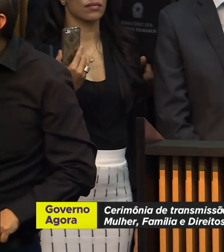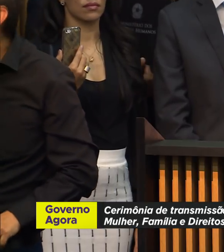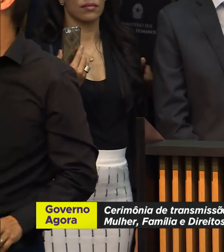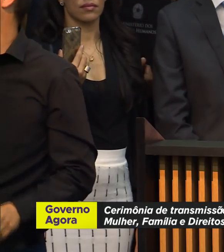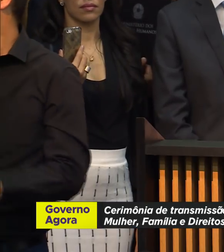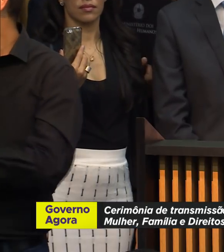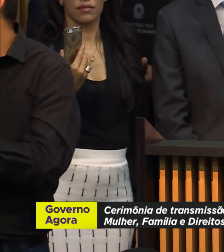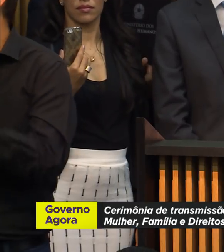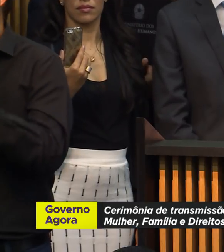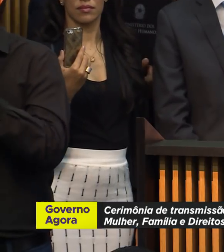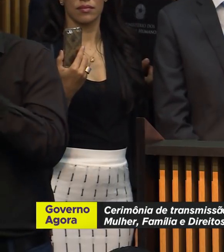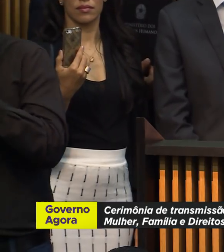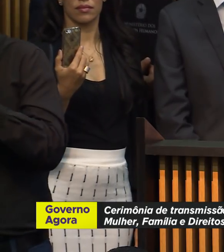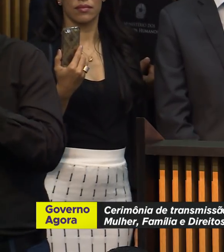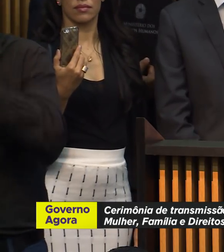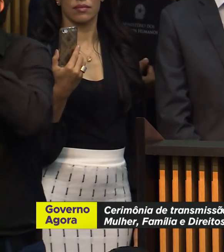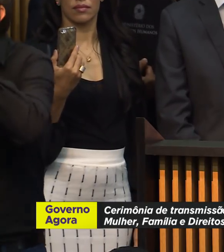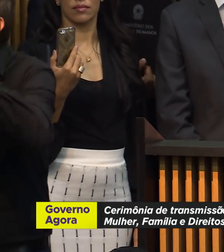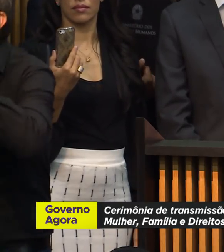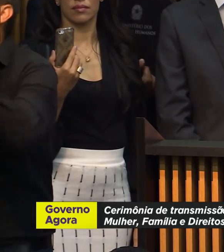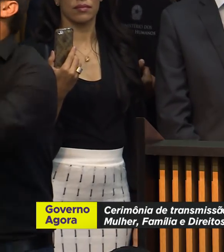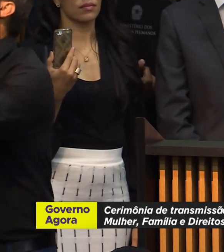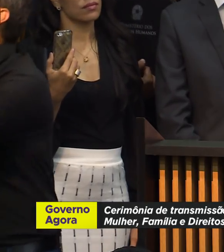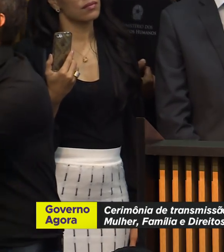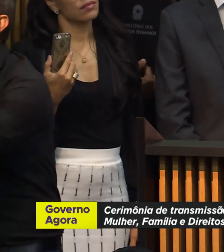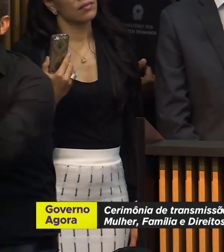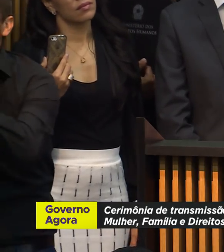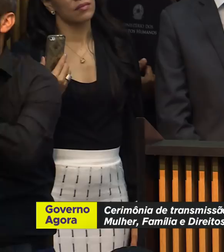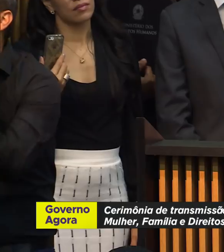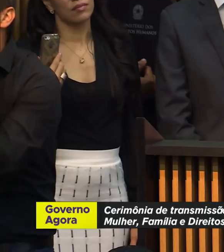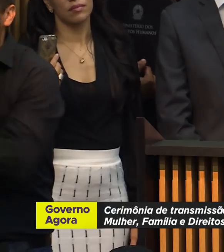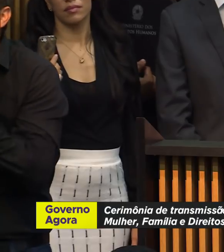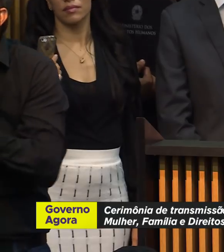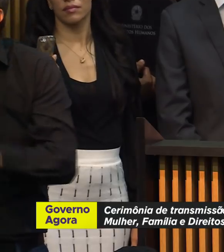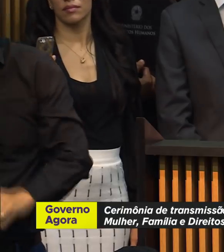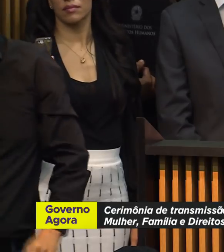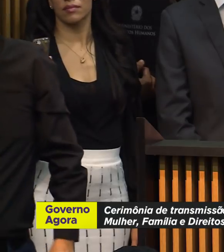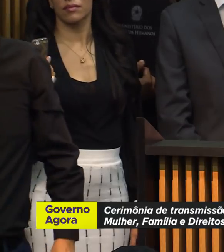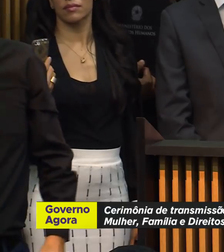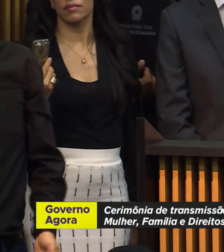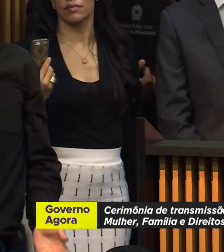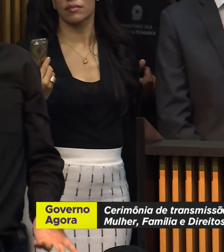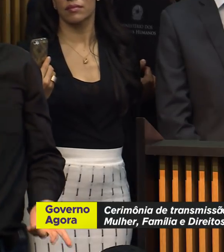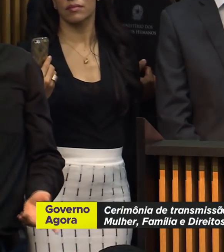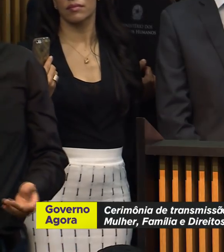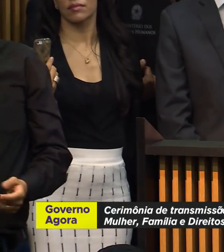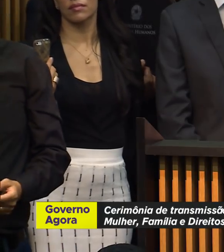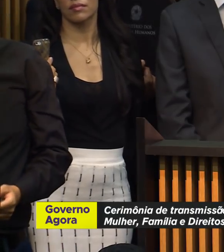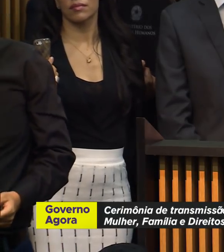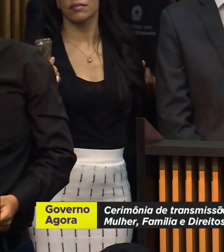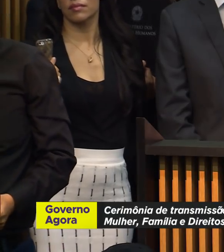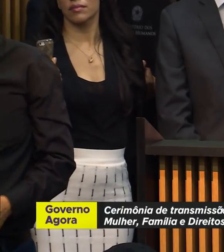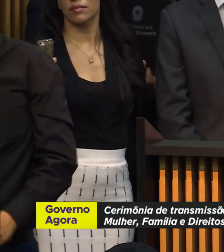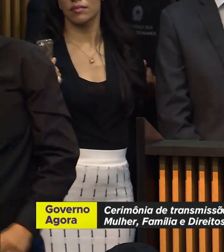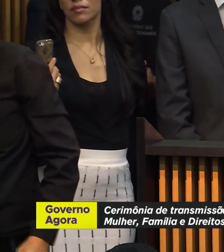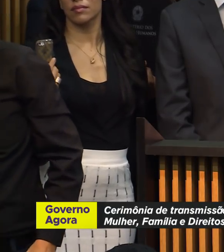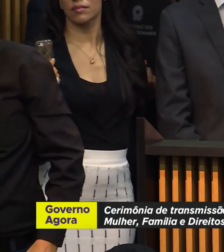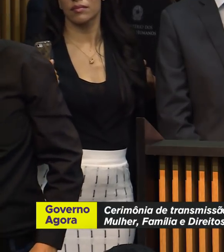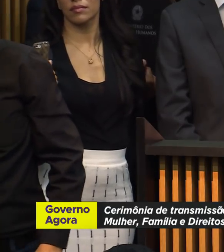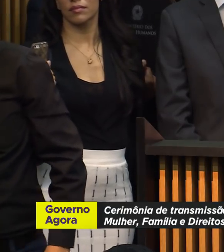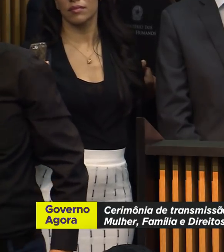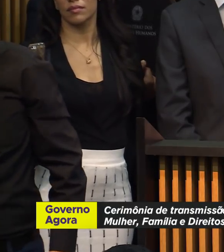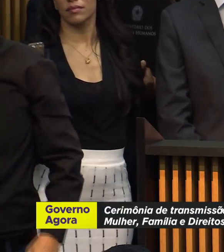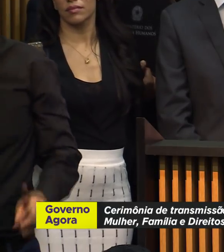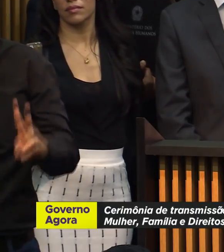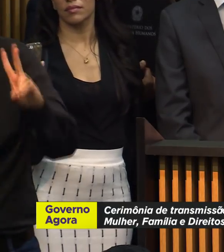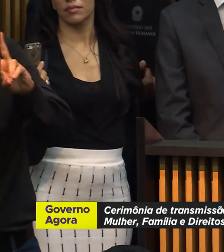indígenas que gritam por socorro. Não é lenda, não é brincadeira. Mulheres indígenas nesse